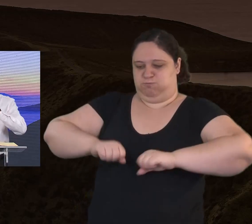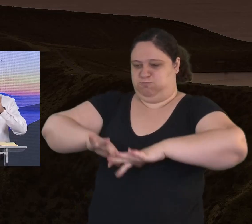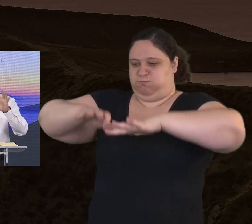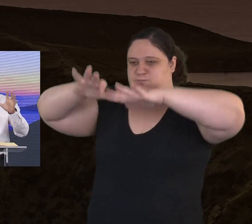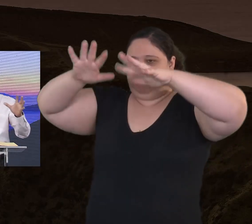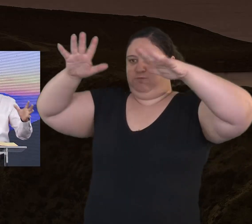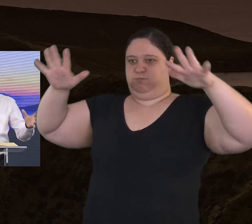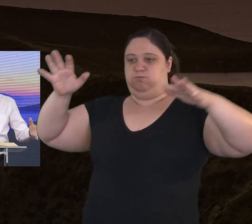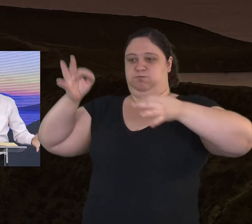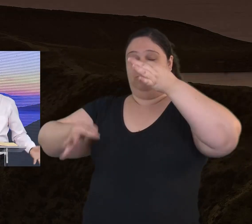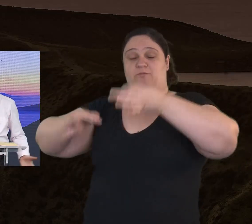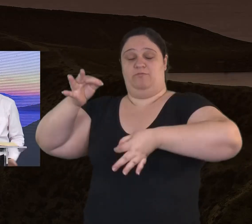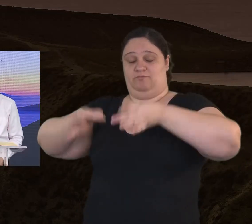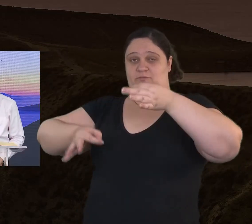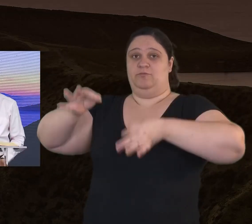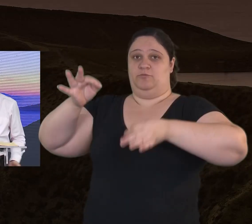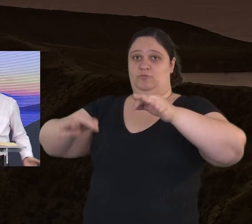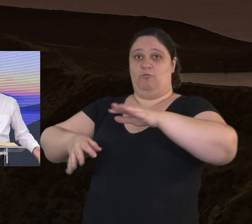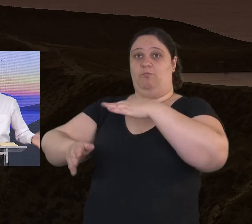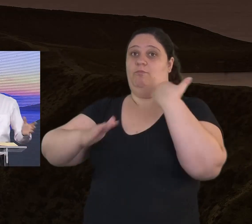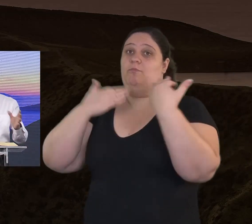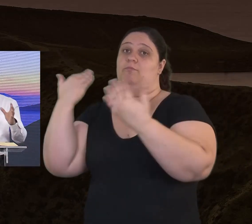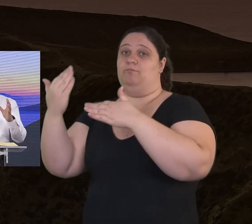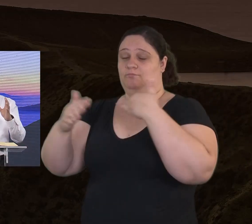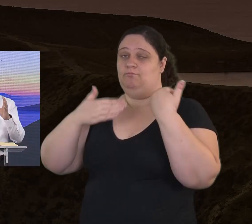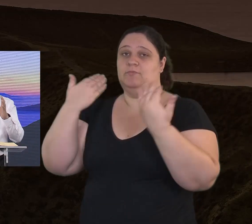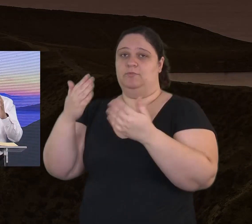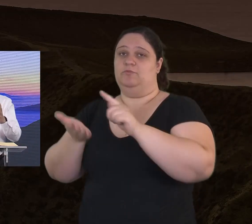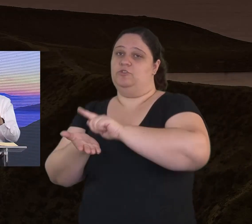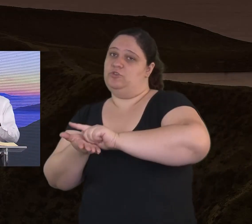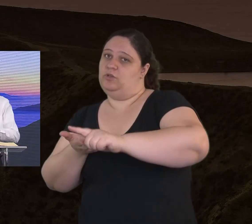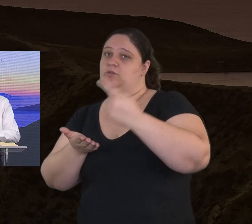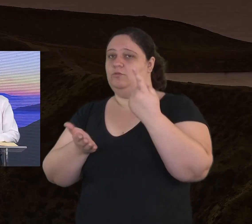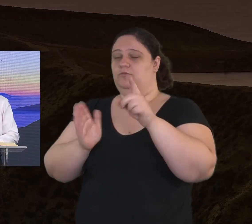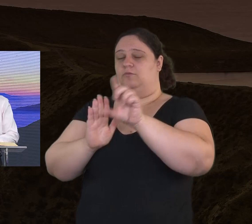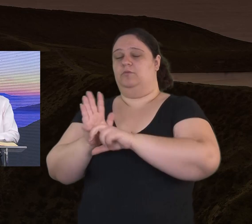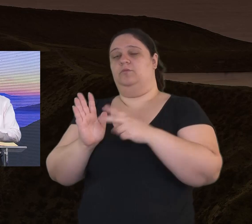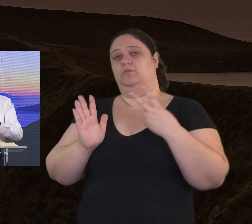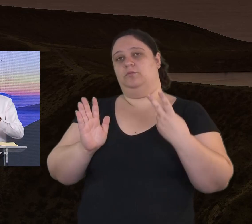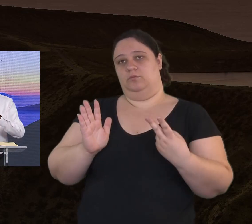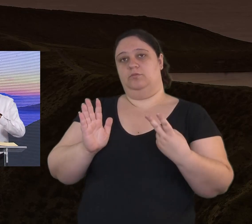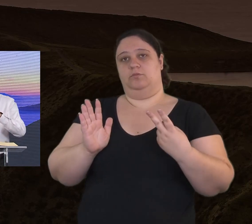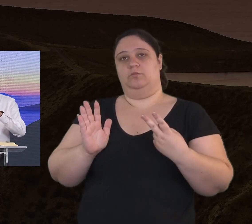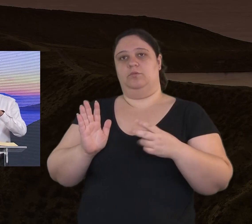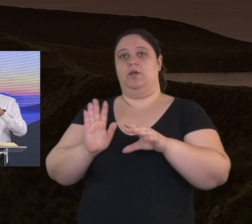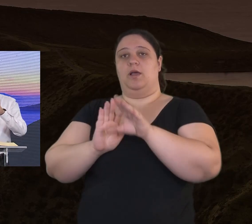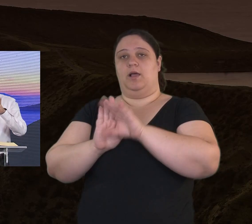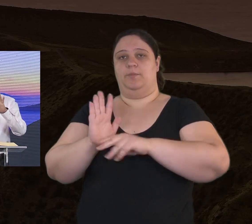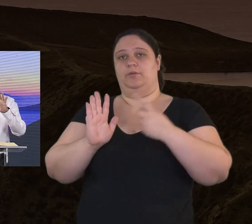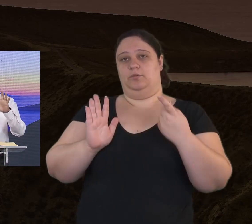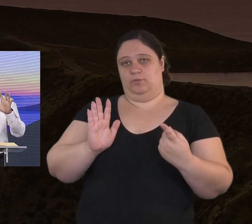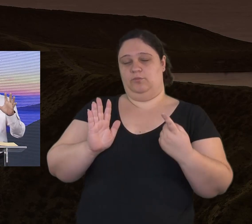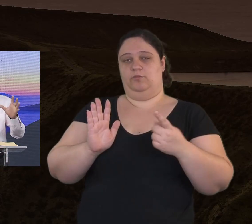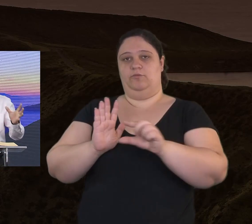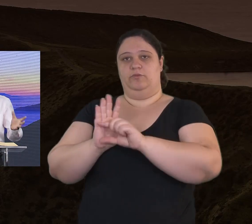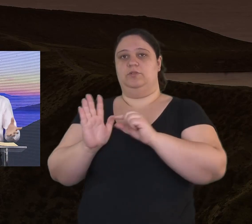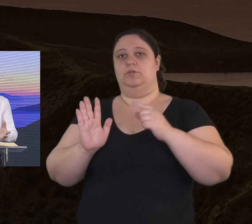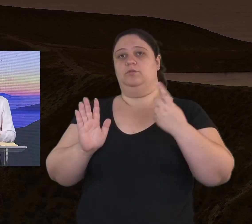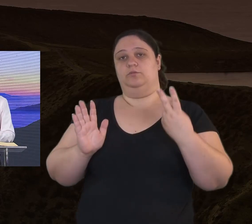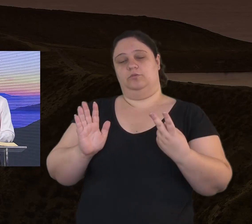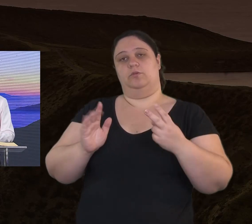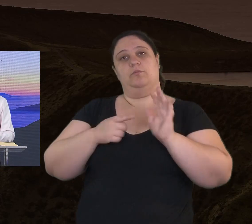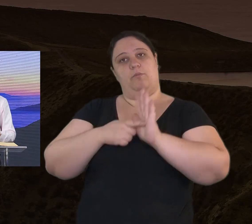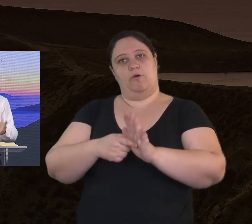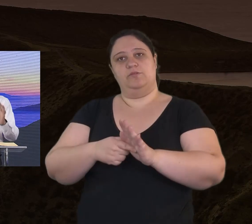as águas, né, do juízo de Deus. E Gênesis 1, versículo 2, né, a terra estava sem